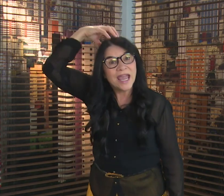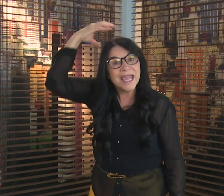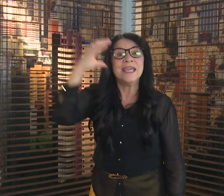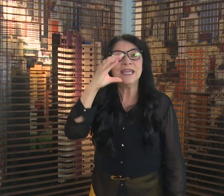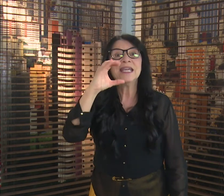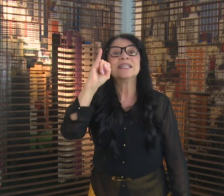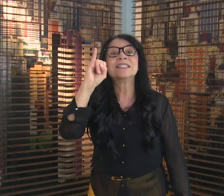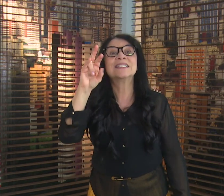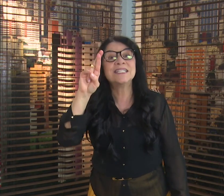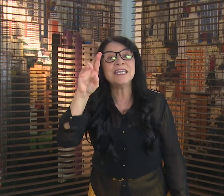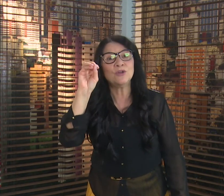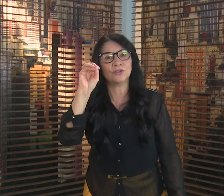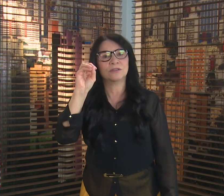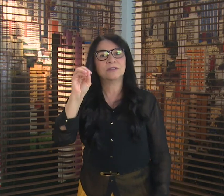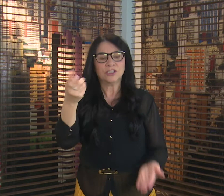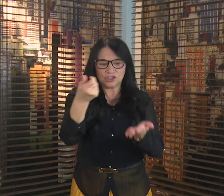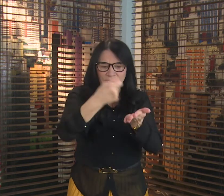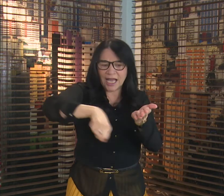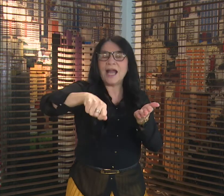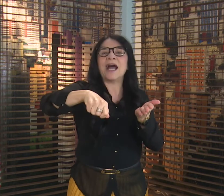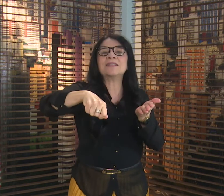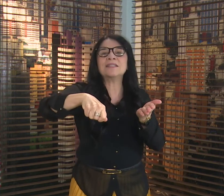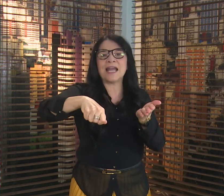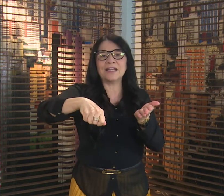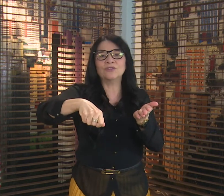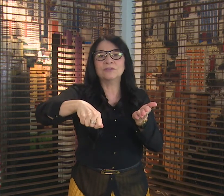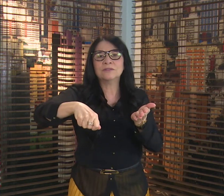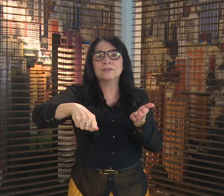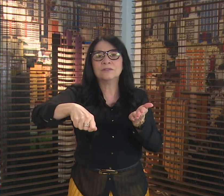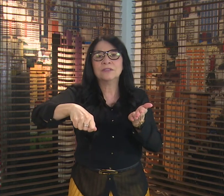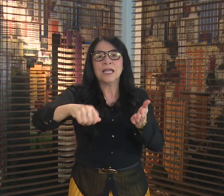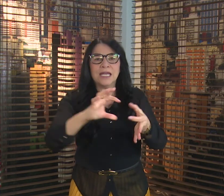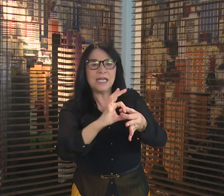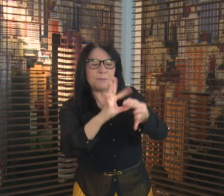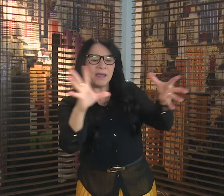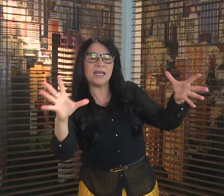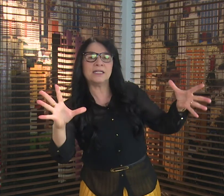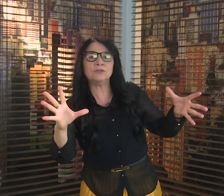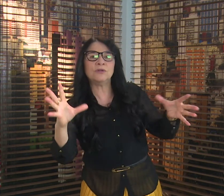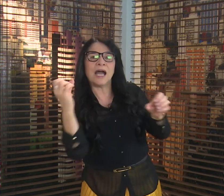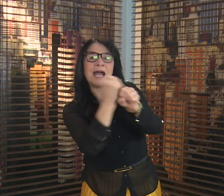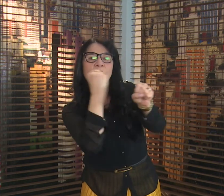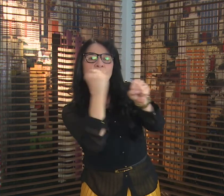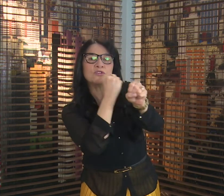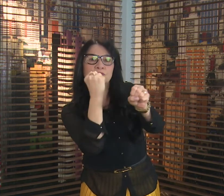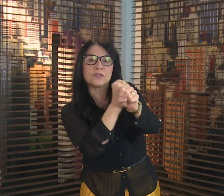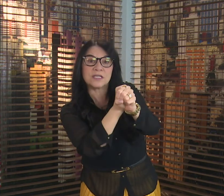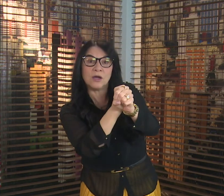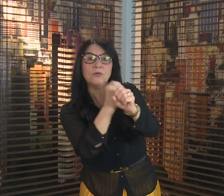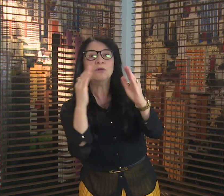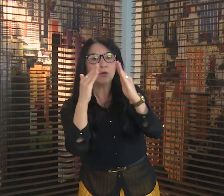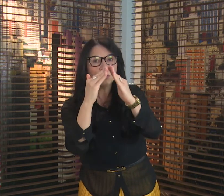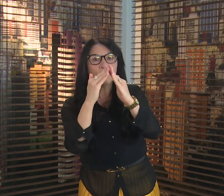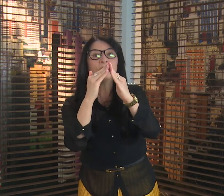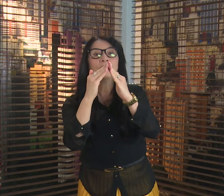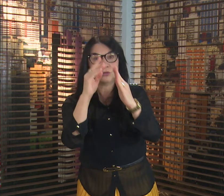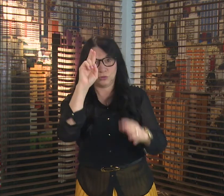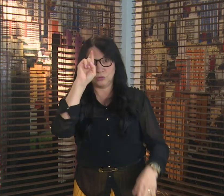rei Ciro tinha assinado, liberando a construção do